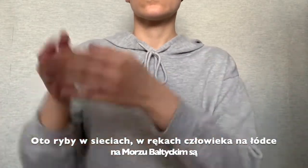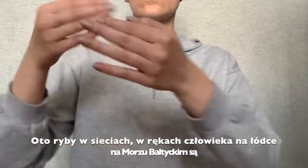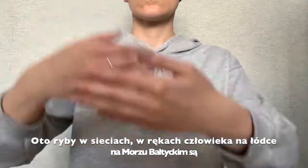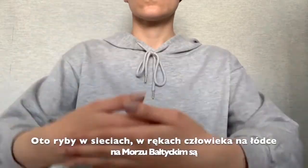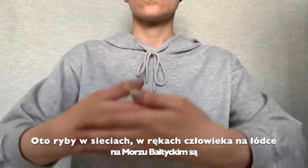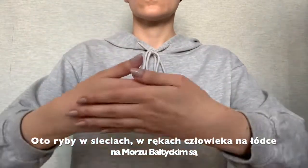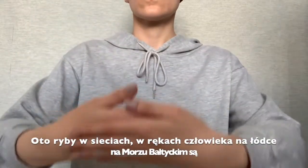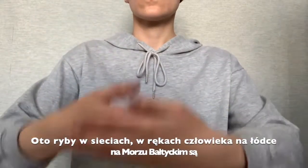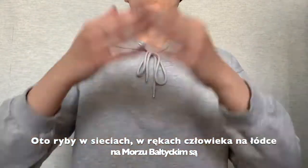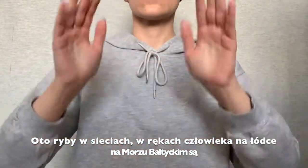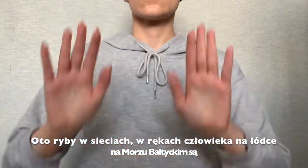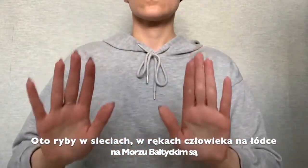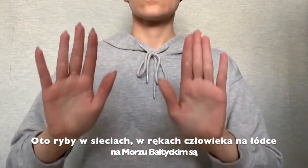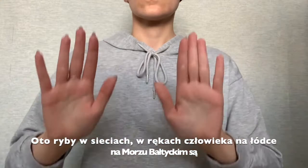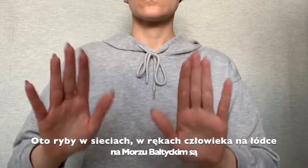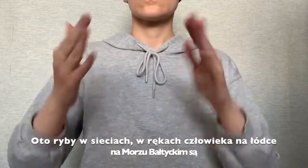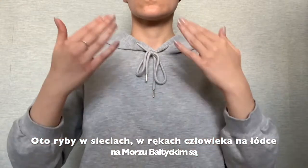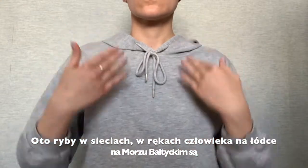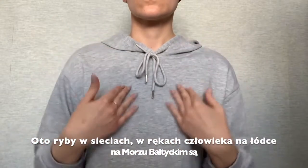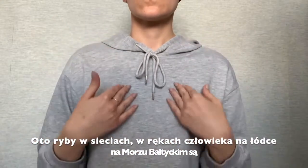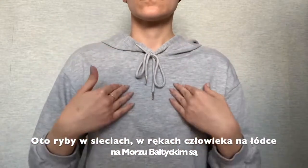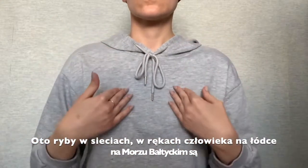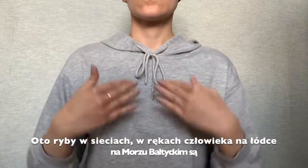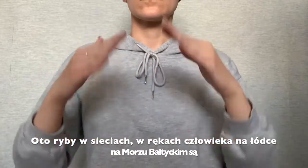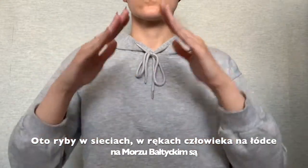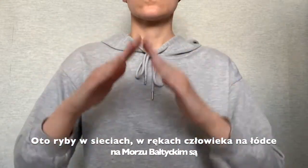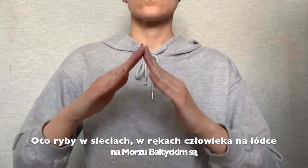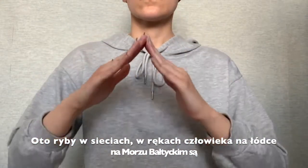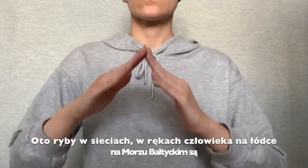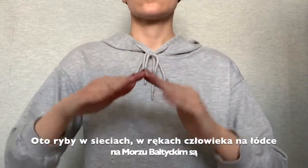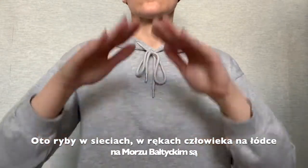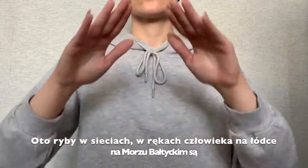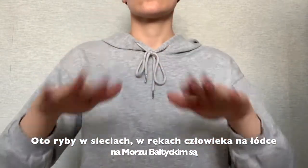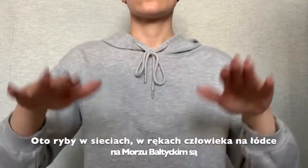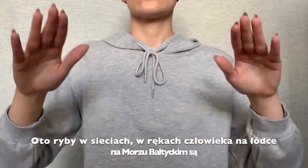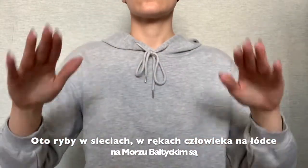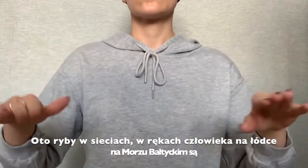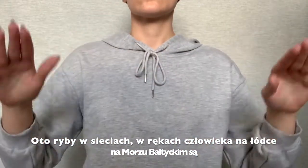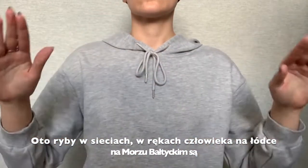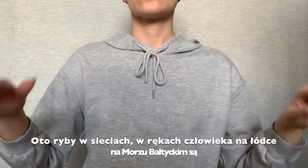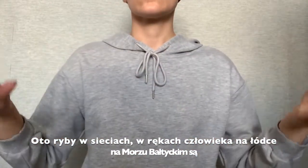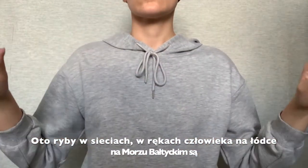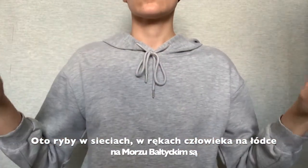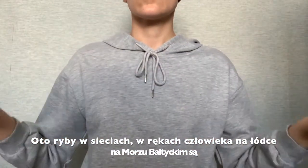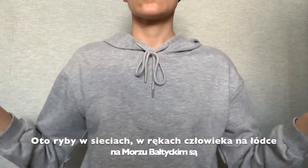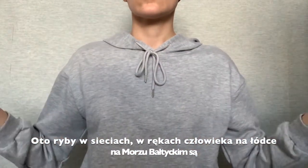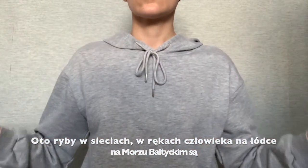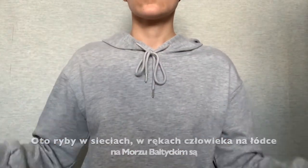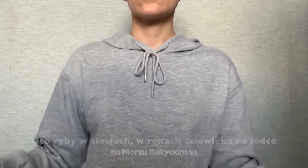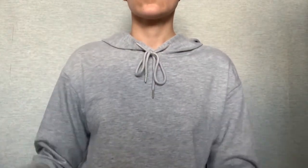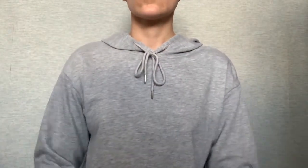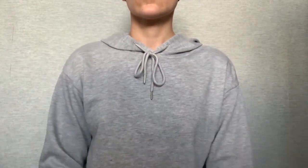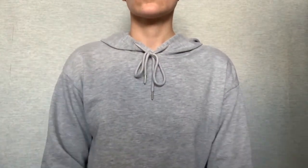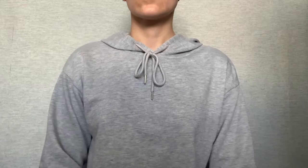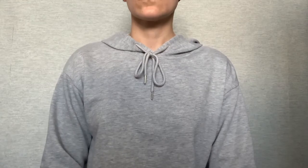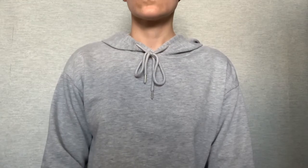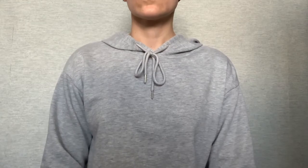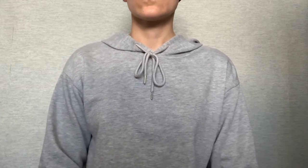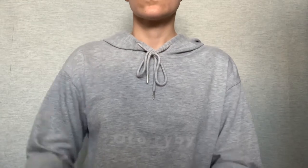w sieciach w rękach człowieka na łódce na Morzu Bałtyckim są.